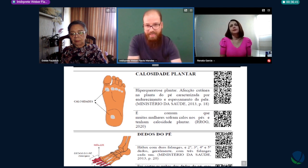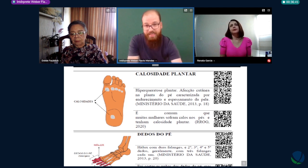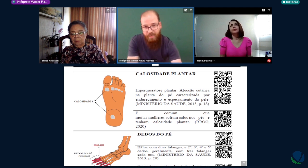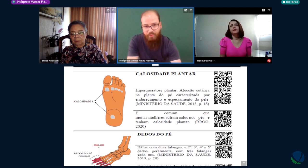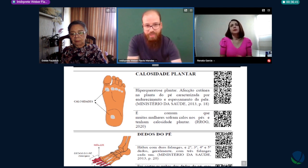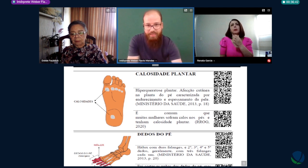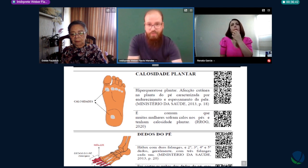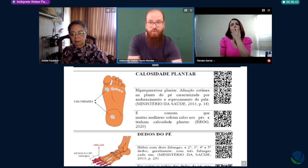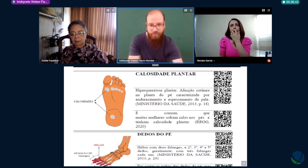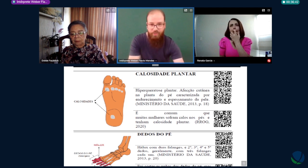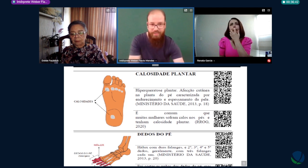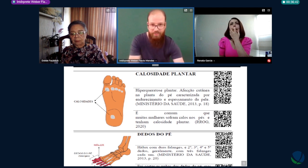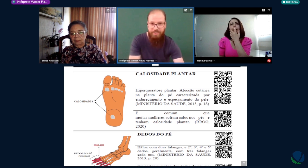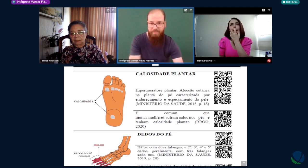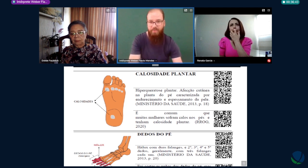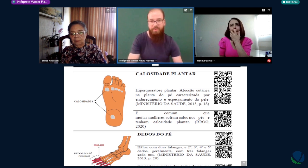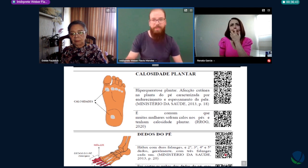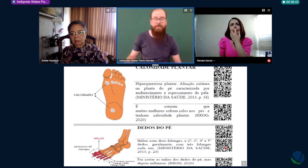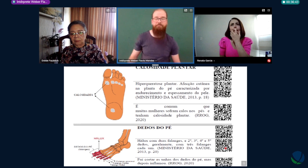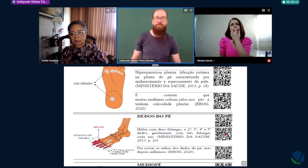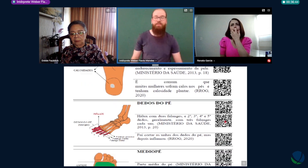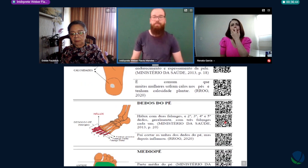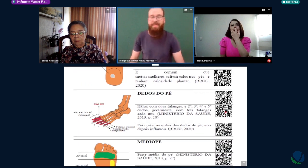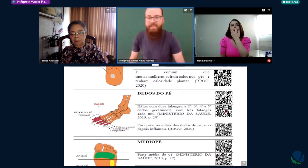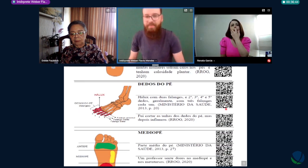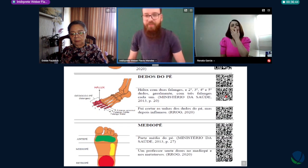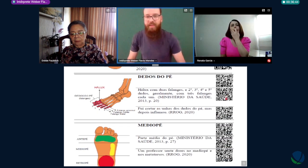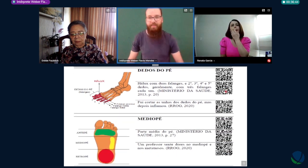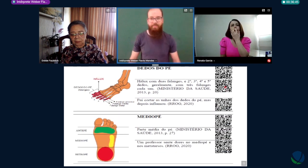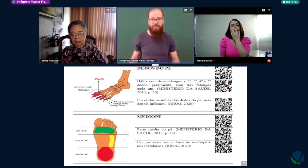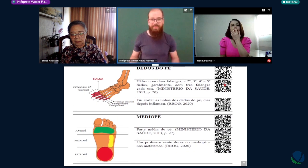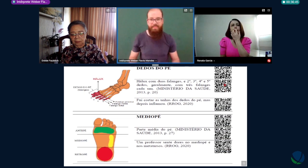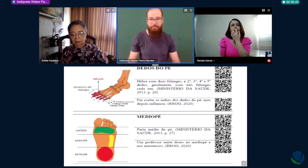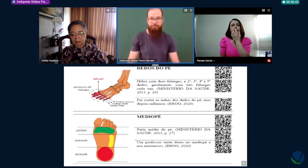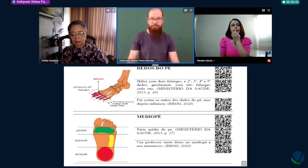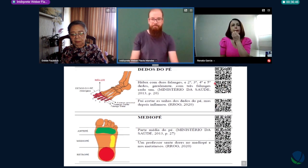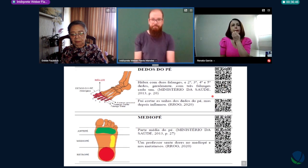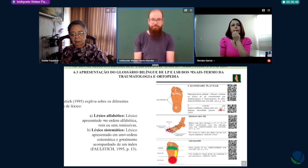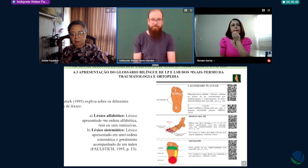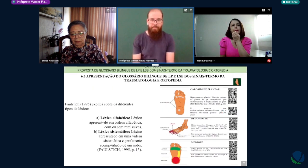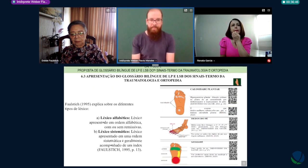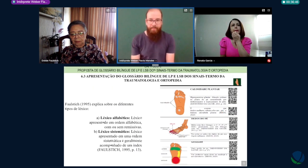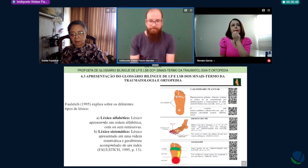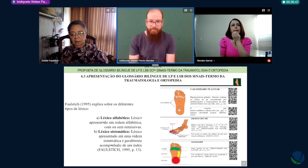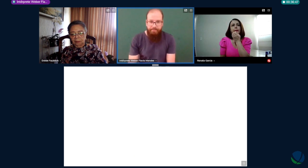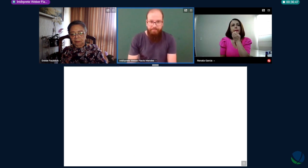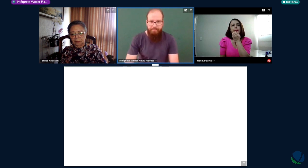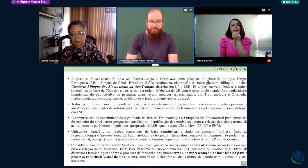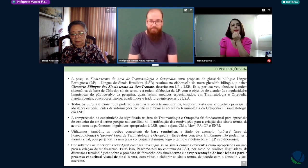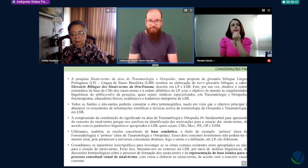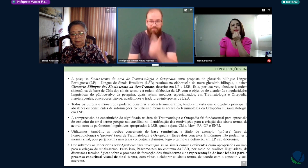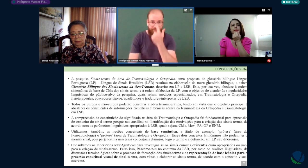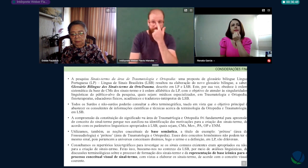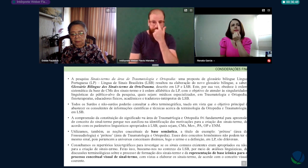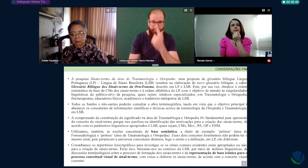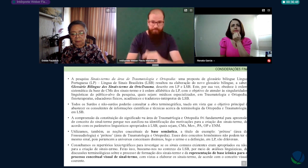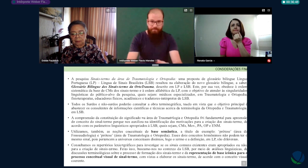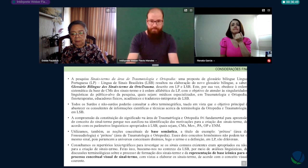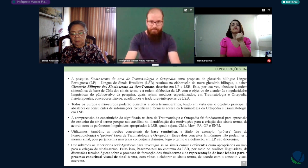eu falo dessa questão das configurações de mão, ok? Só para exemplificar, pode passar.